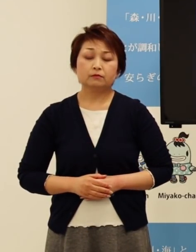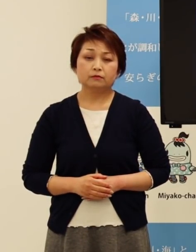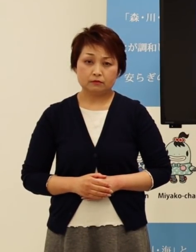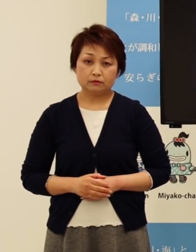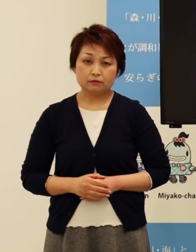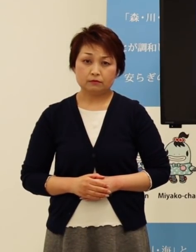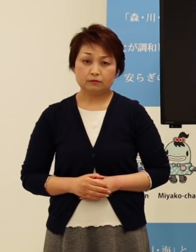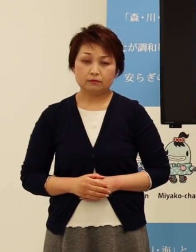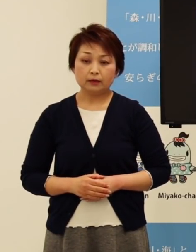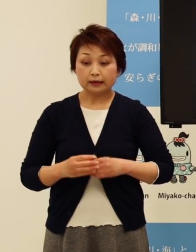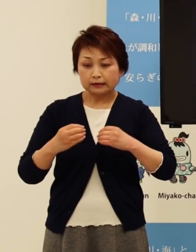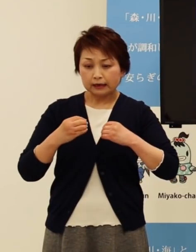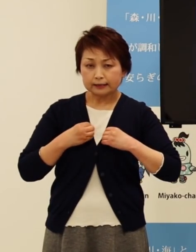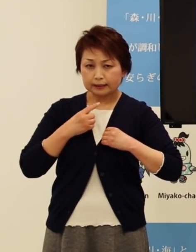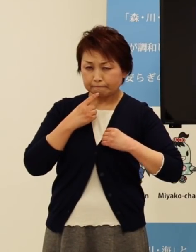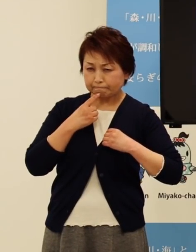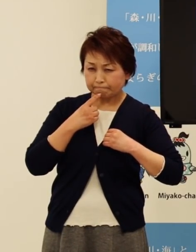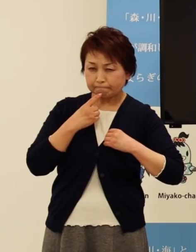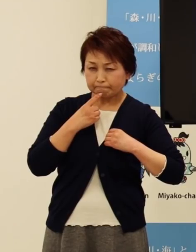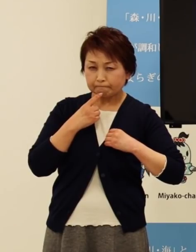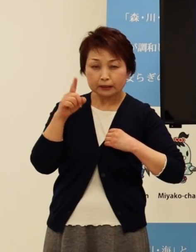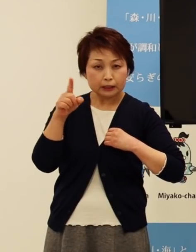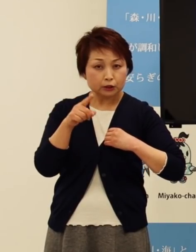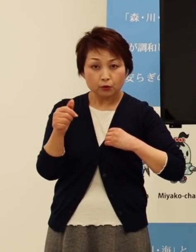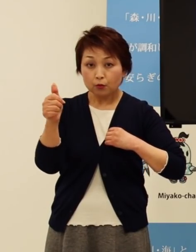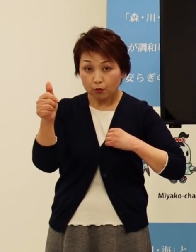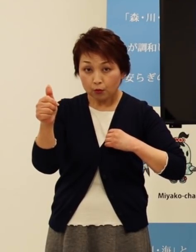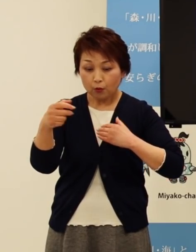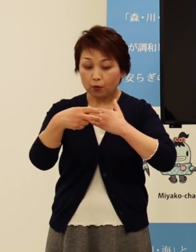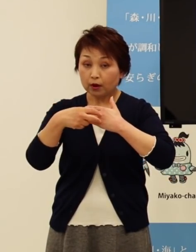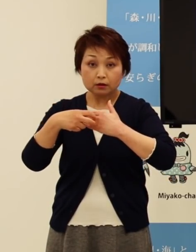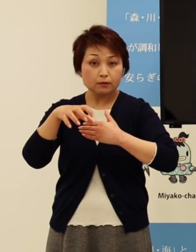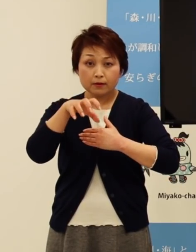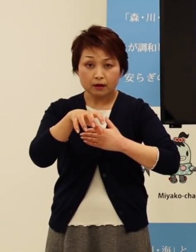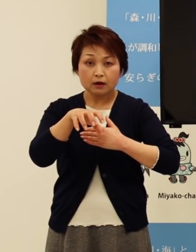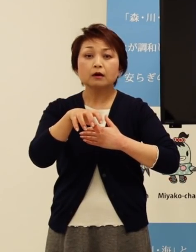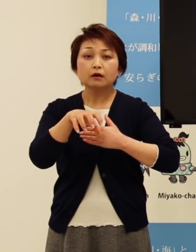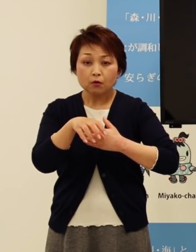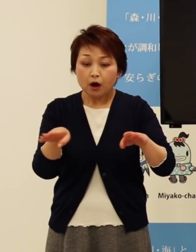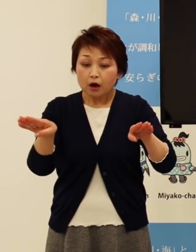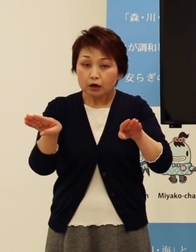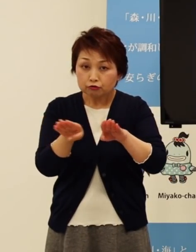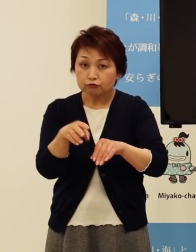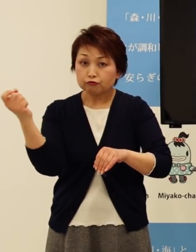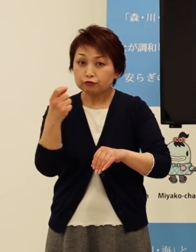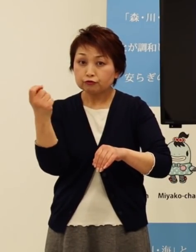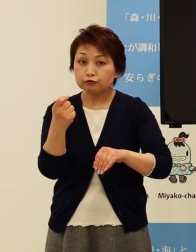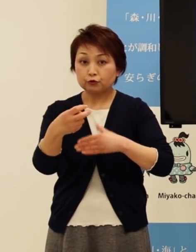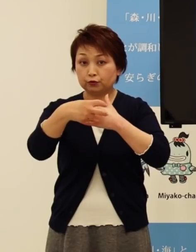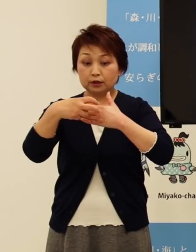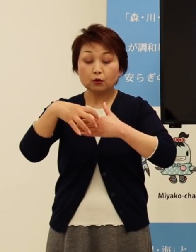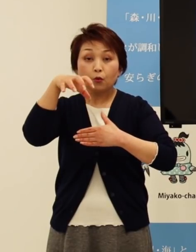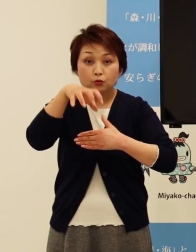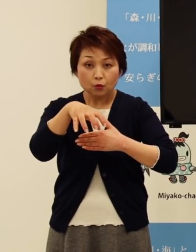感染が疑われる方を診察するため休日休館診療所